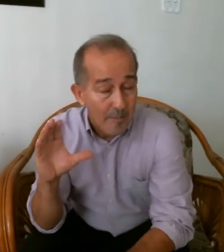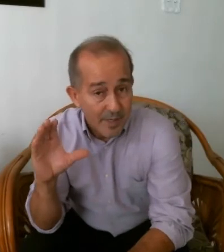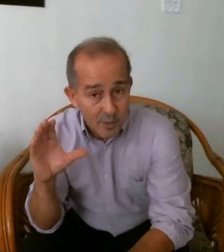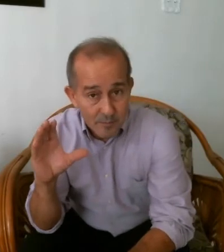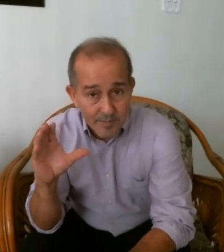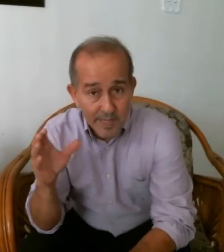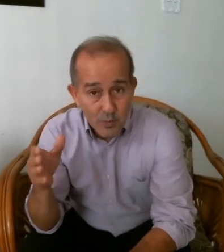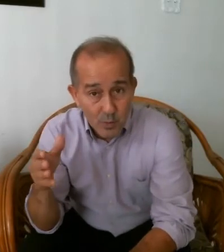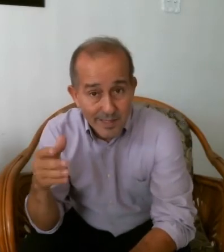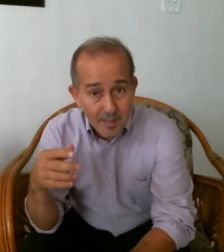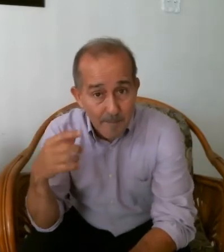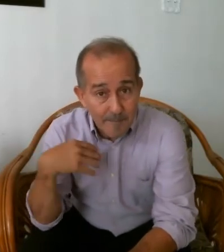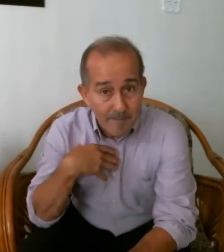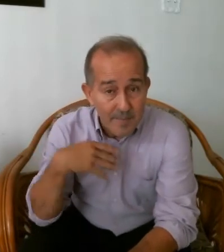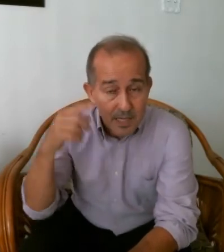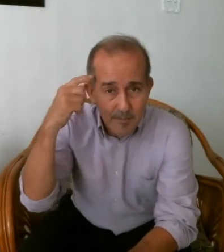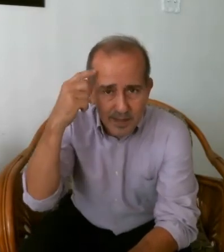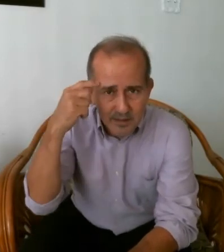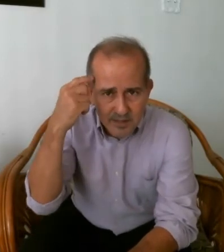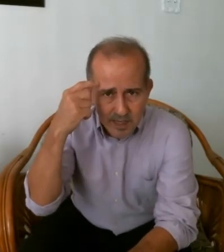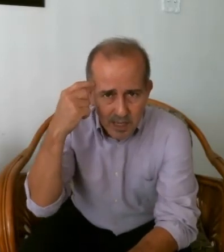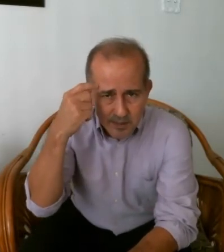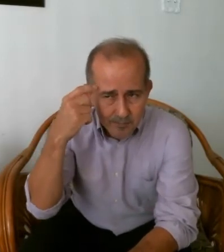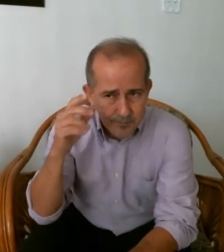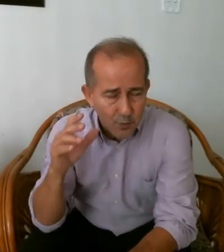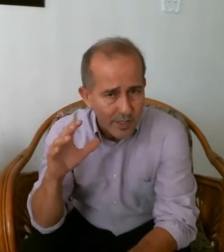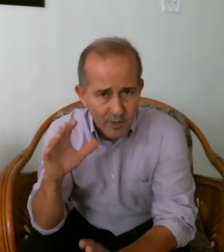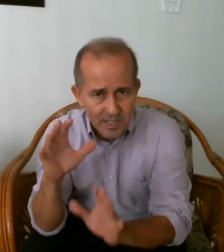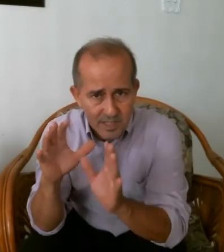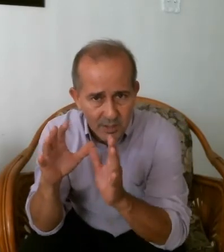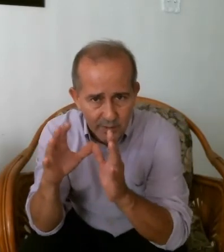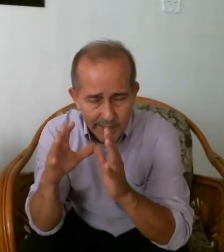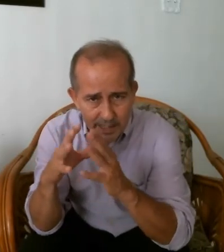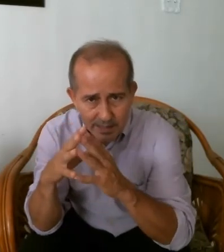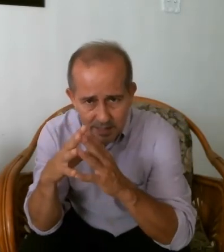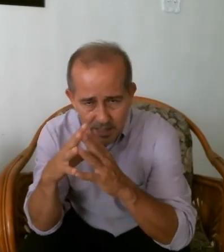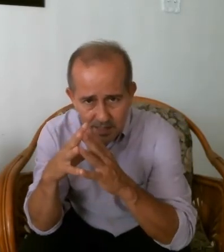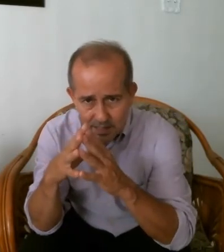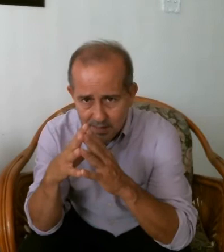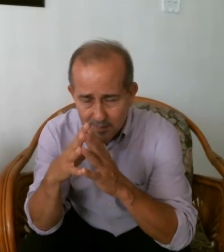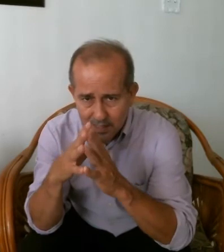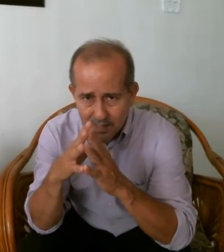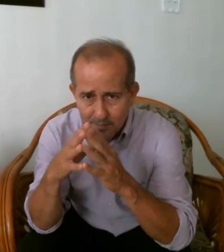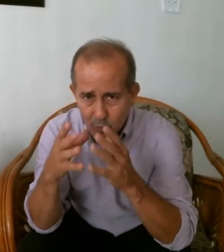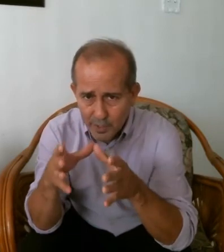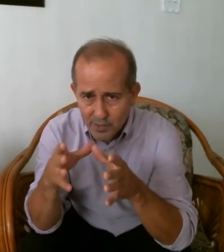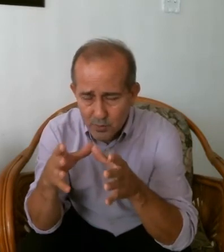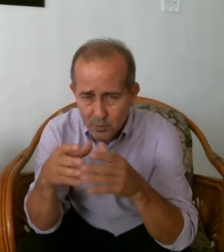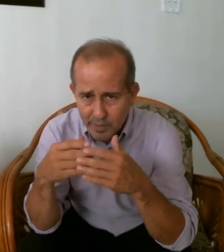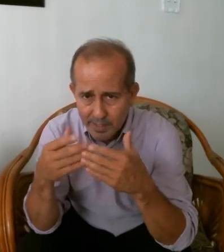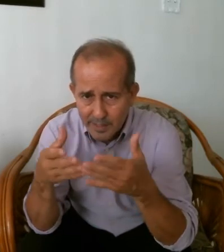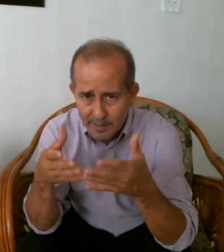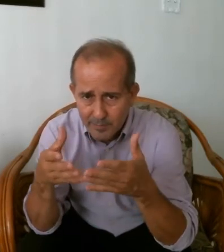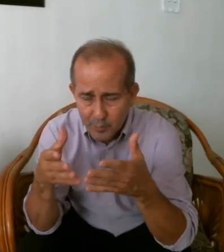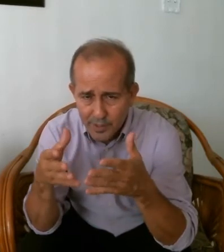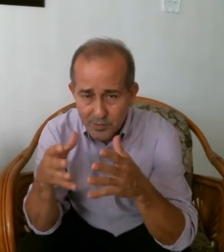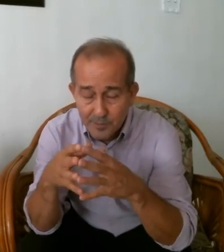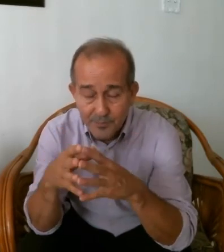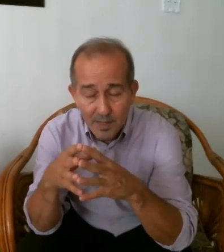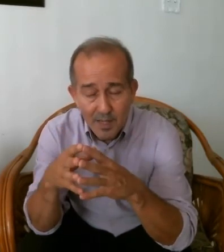Pero esto es mi pensar. No le estoy diciendo que la seña es de esa manera por eso, o que por eso.